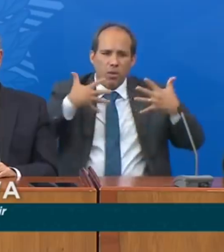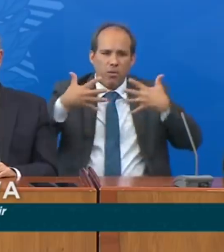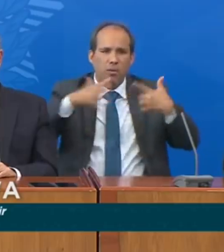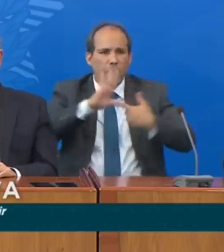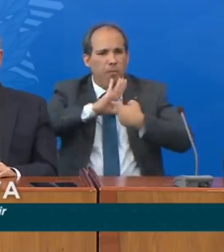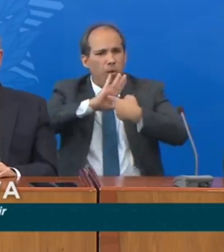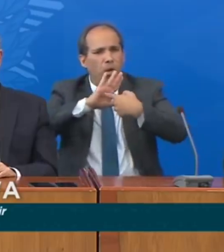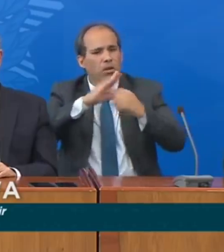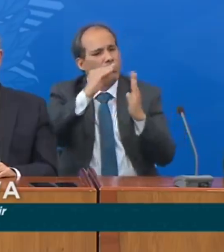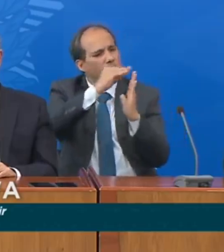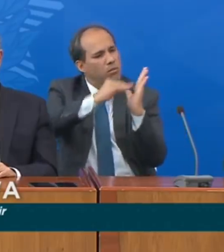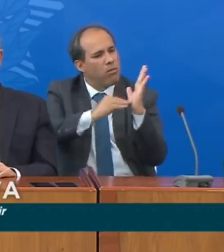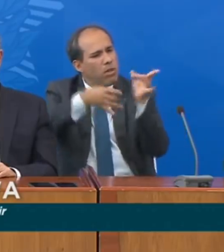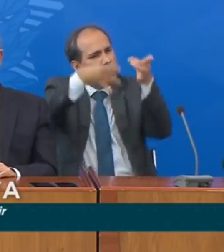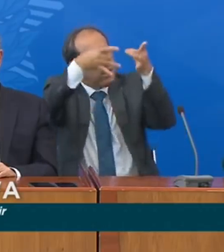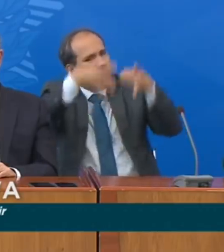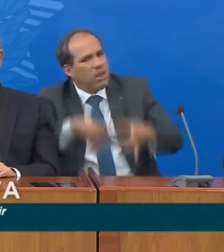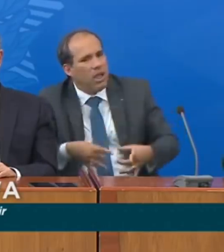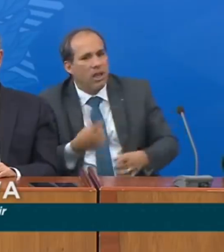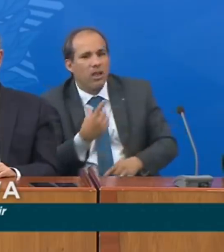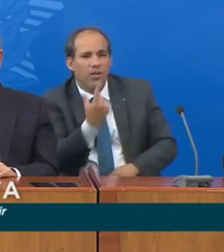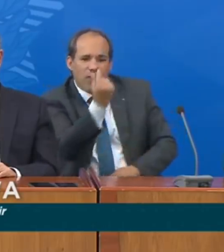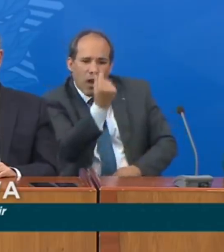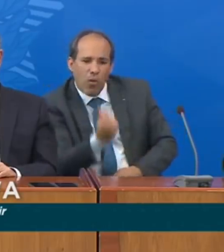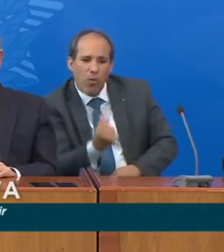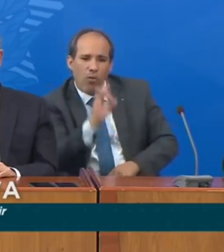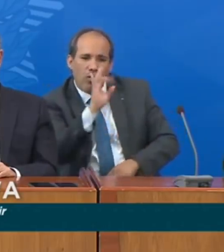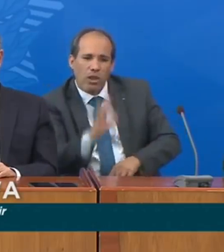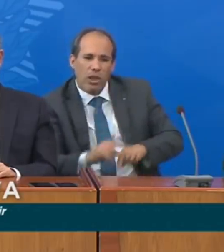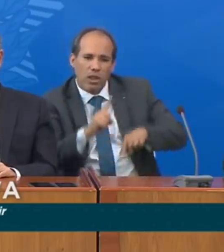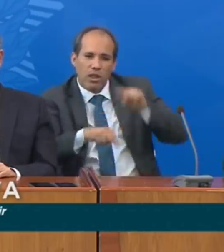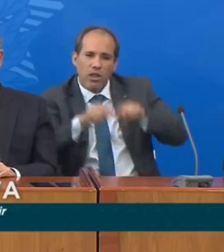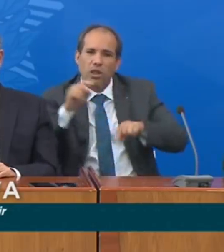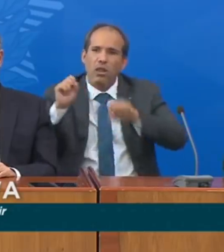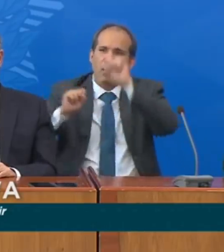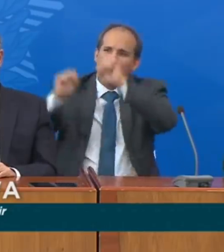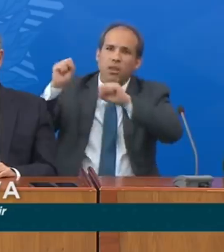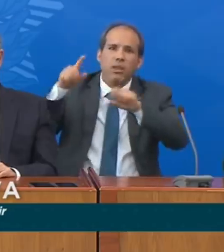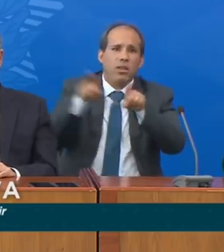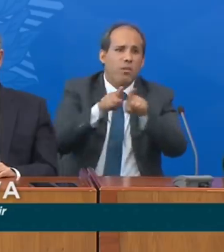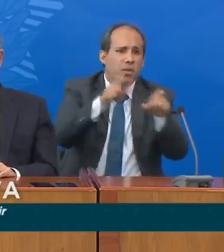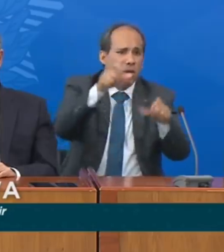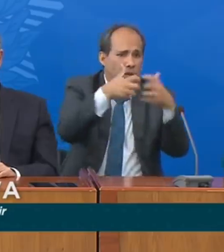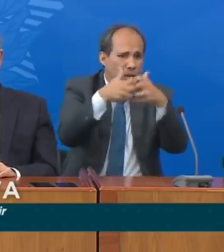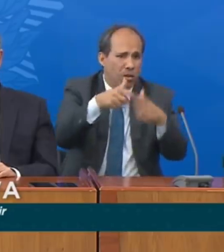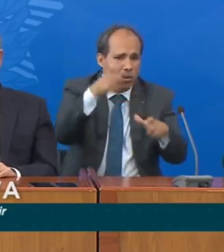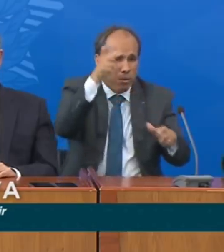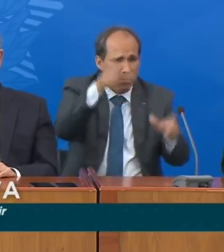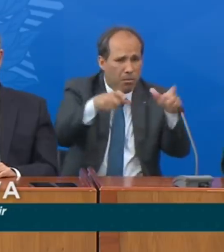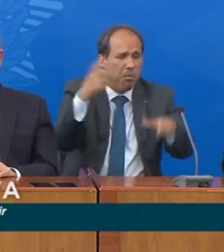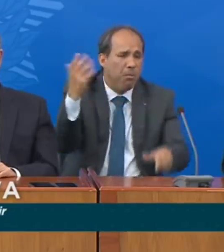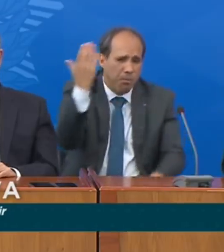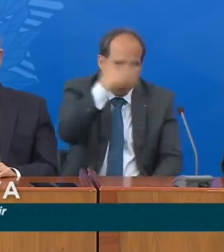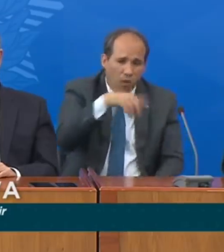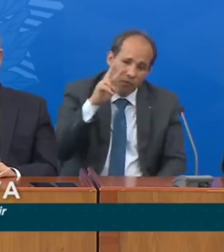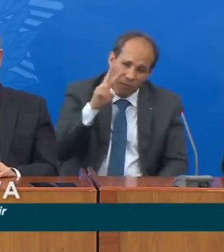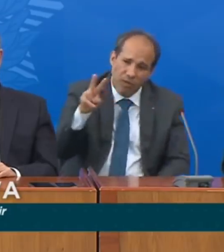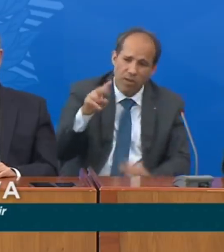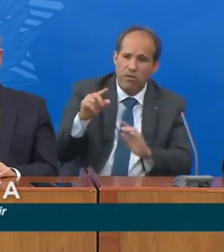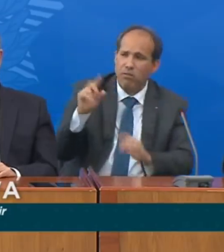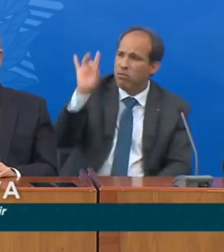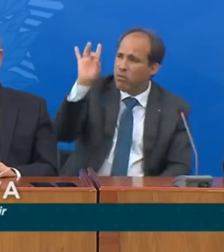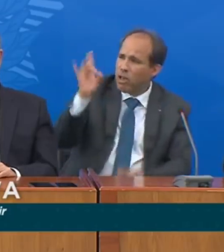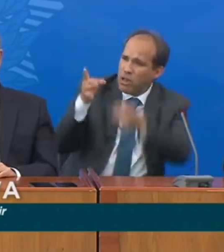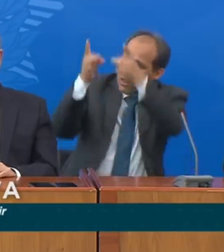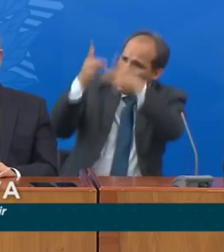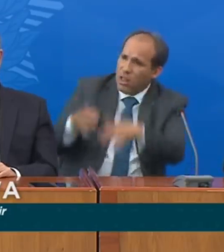receberá o aprovo de toda a população brasileira, não apenas dos caminhoneiros, bem como aquele que usa o seu carro para fazer um passeio. É isso que